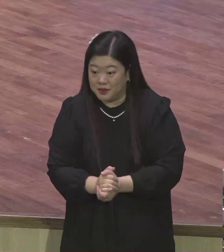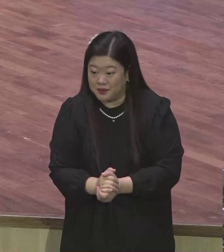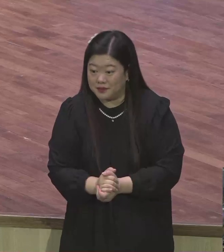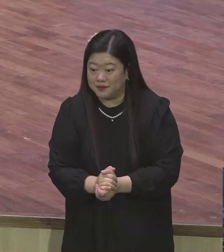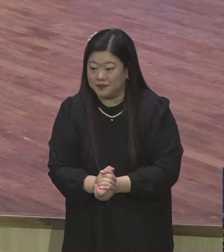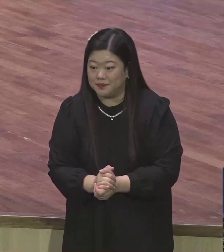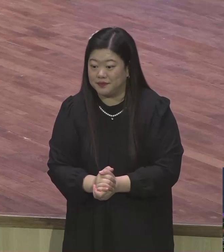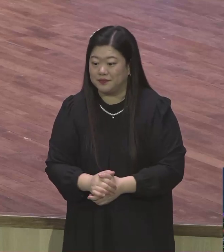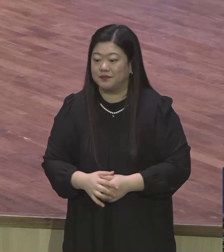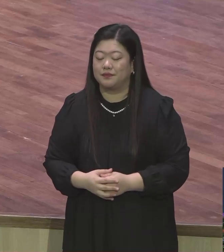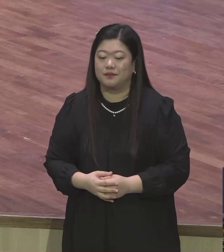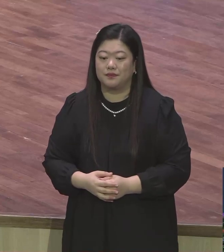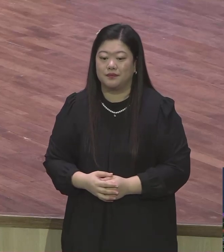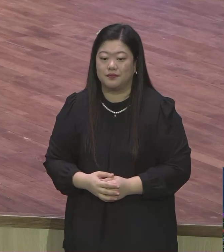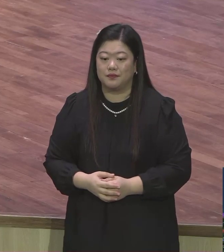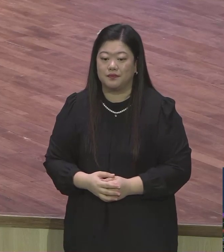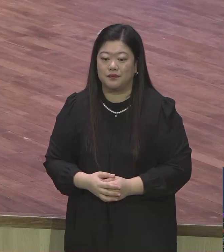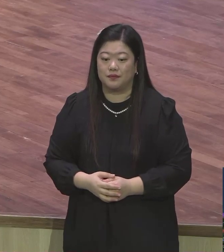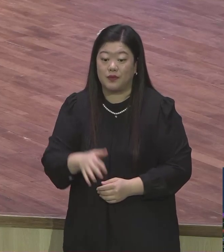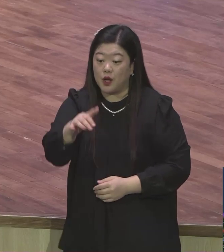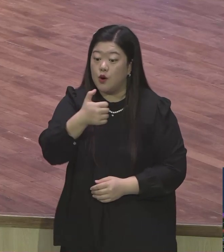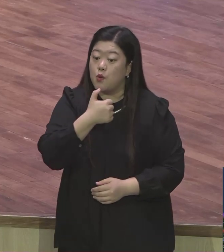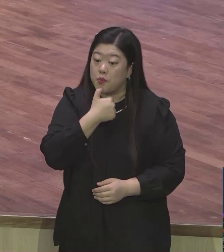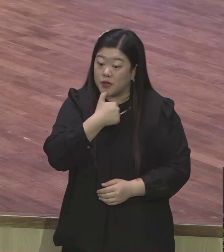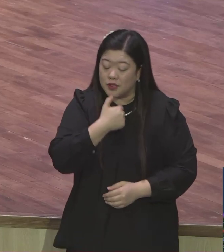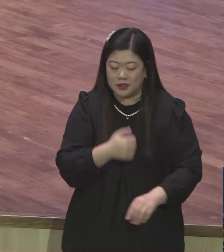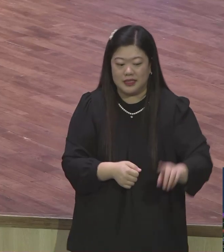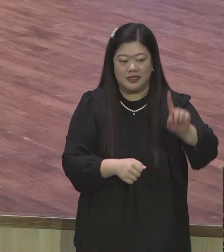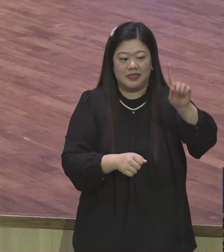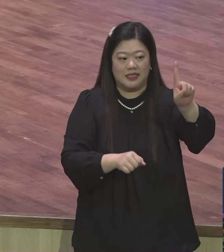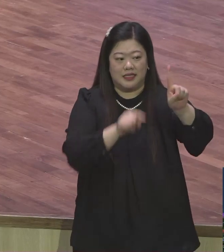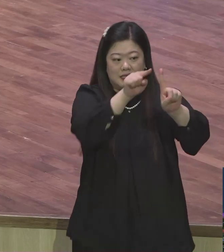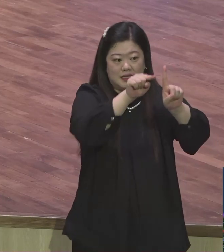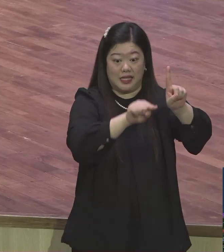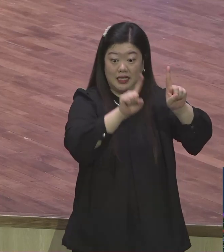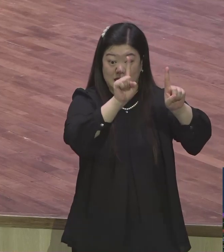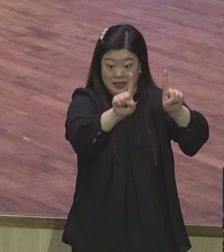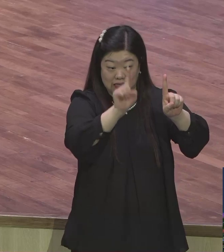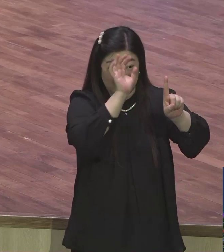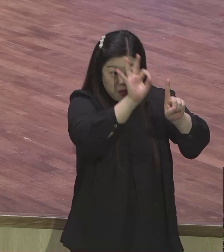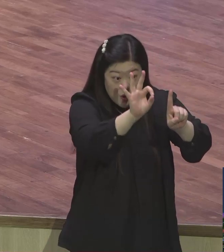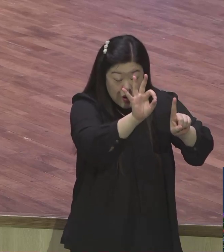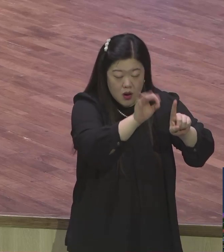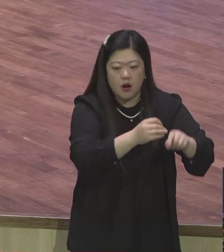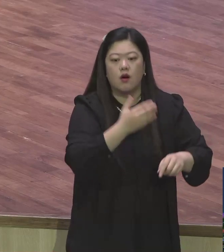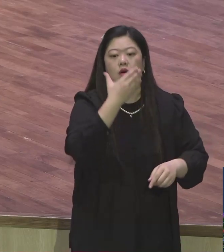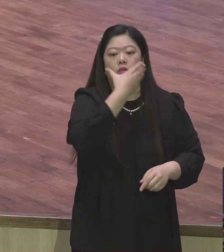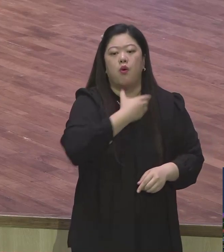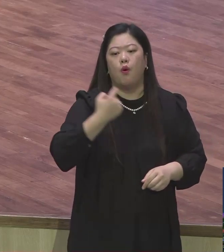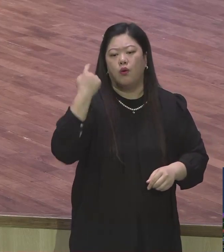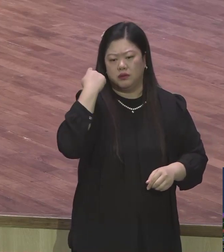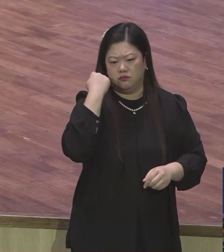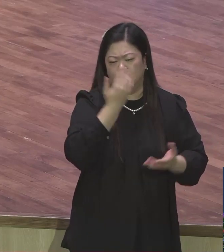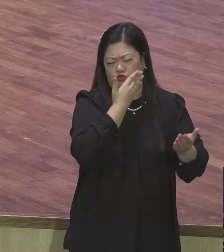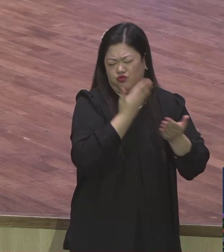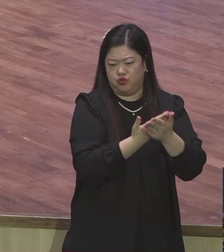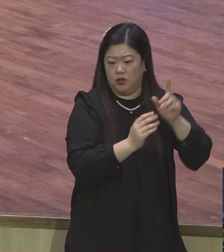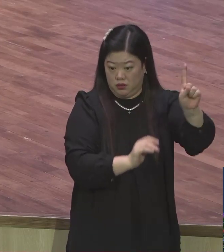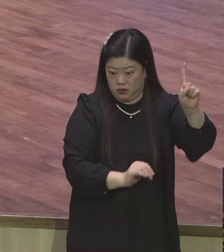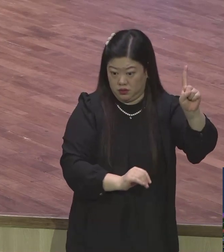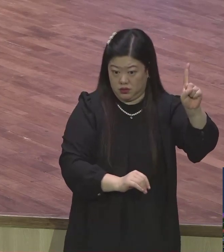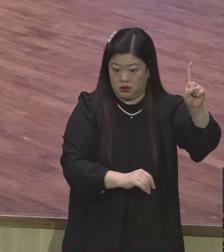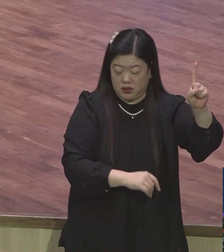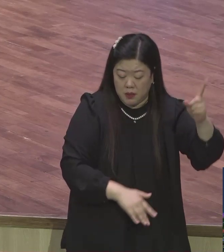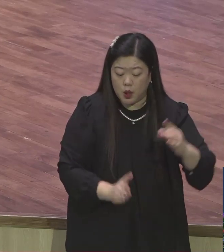바울은 로마서를 시작할 때도 복음으로 시작했고 줄기차게 복음을 강조했고 마칠 때도 복음을